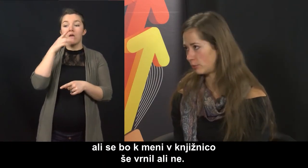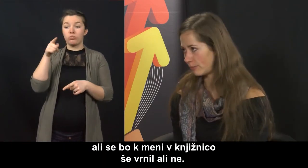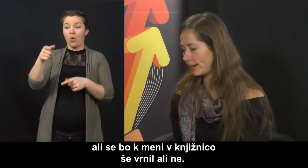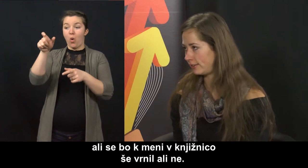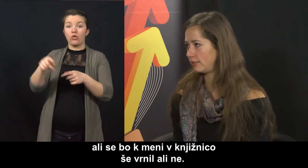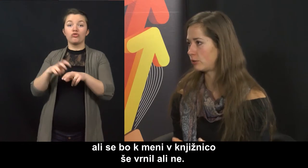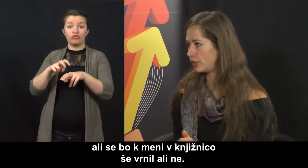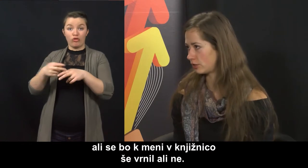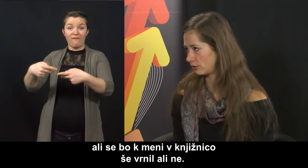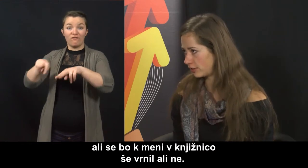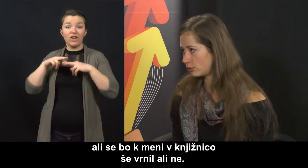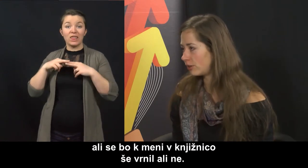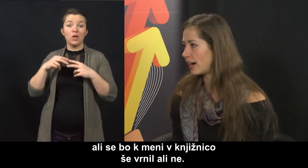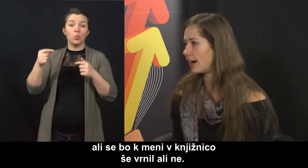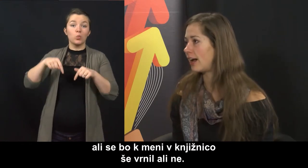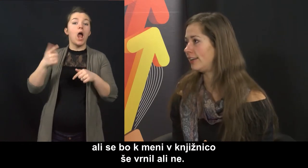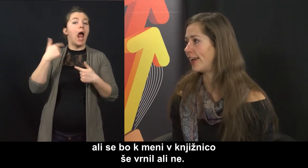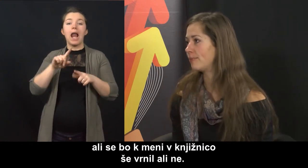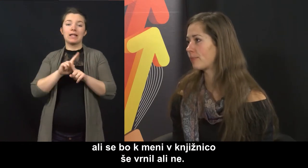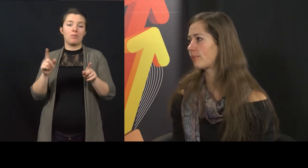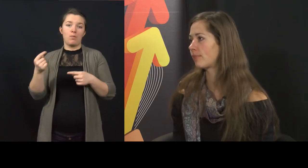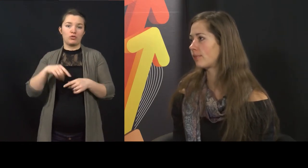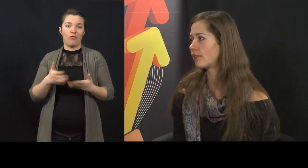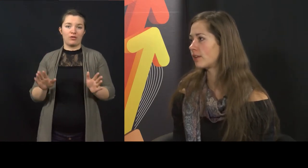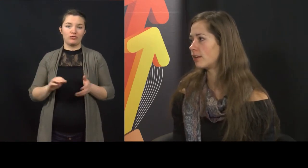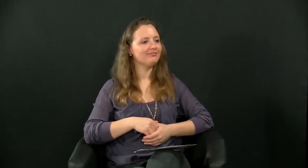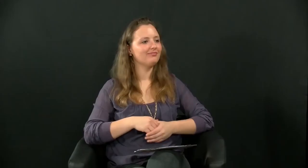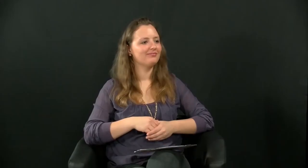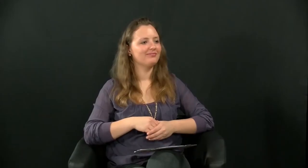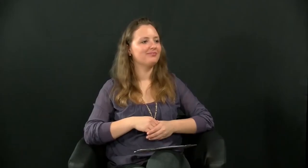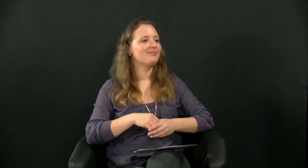ali se bo k meni v knjižnico vrnil ali ne.